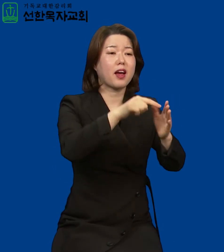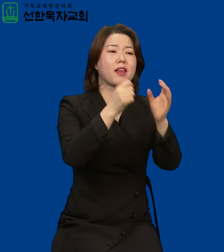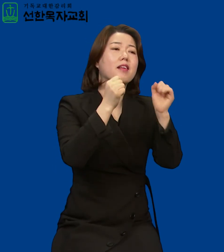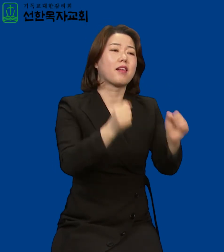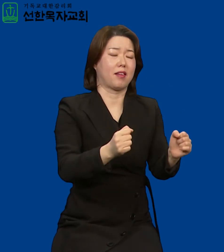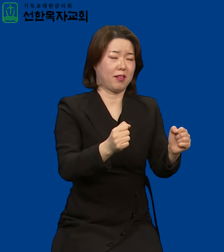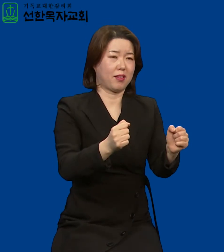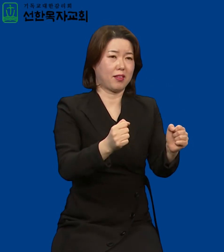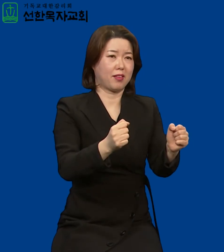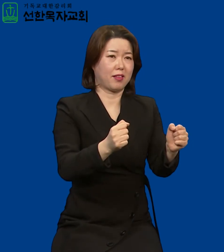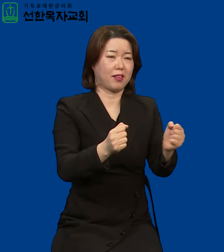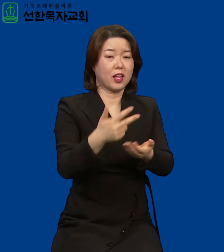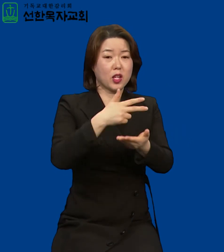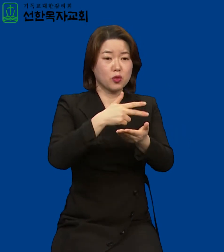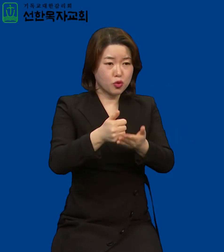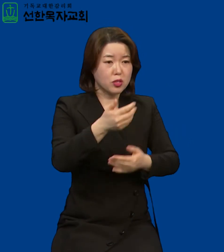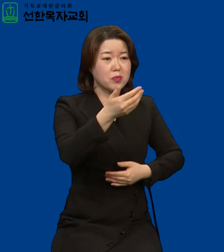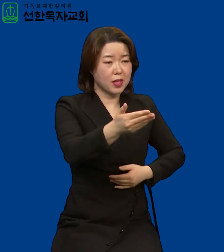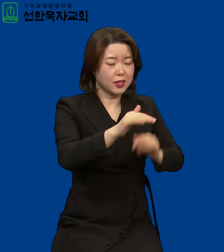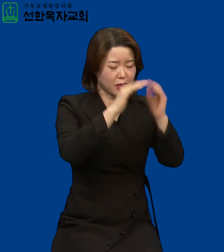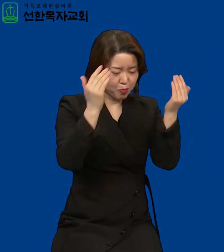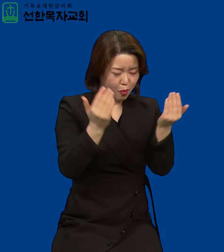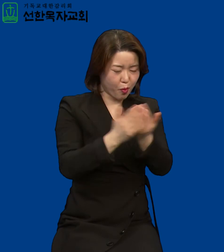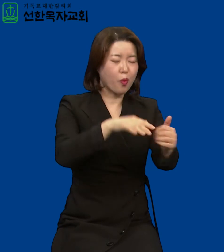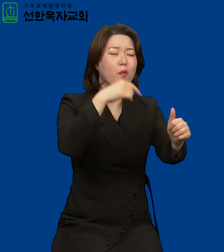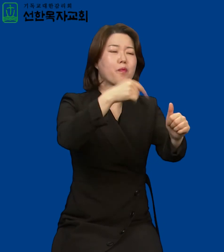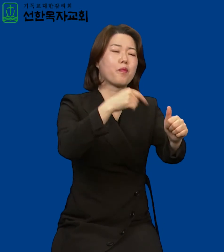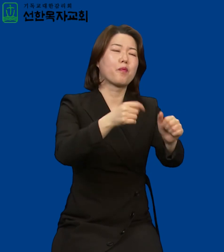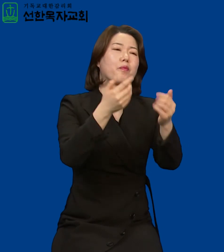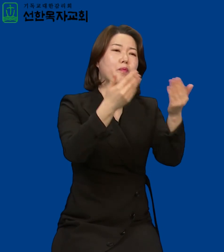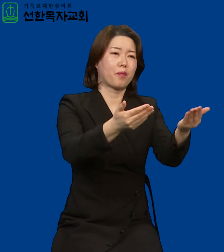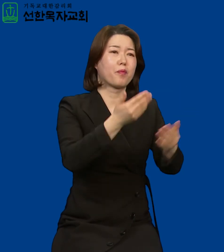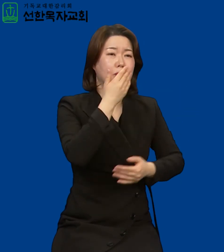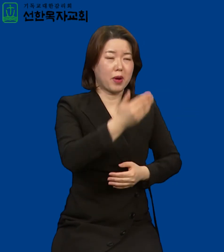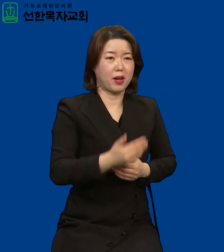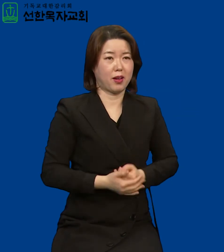계시다. 주님이 당신에게 모든 것을 가르치실 것이다.